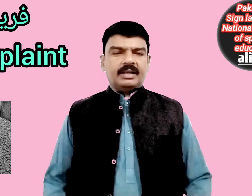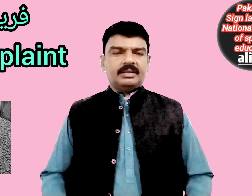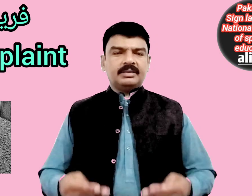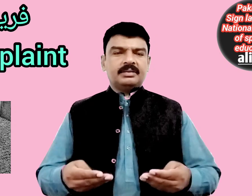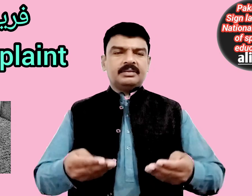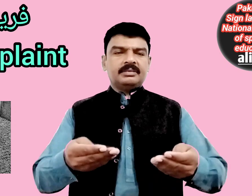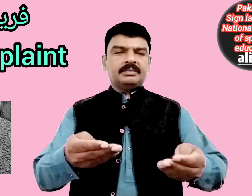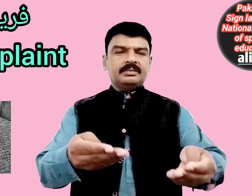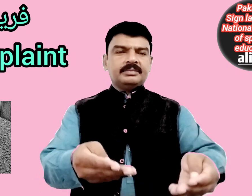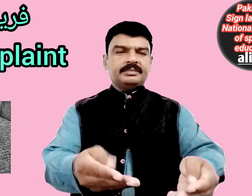فریاد